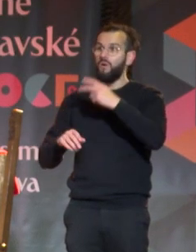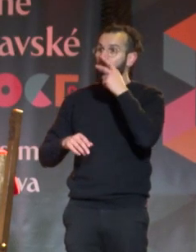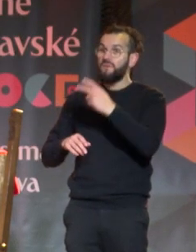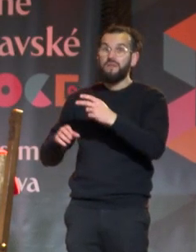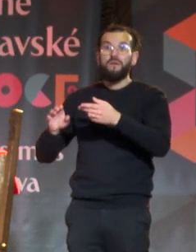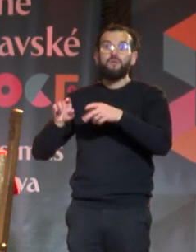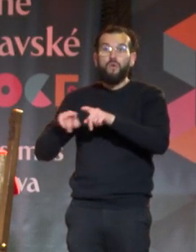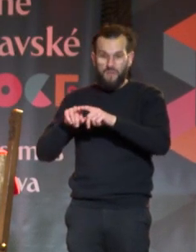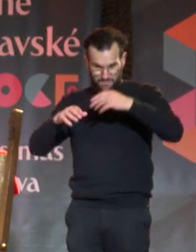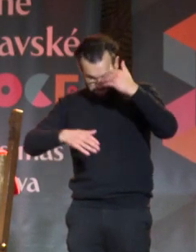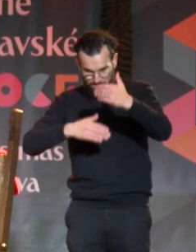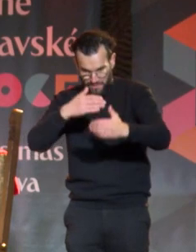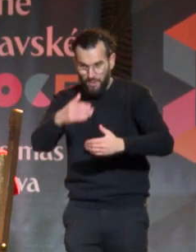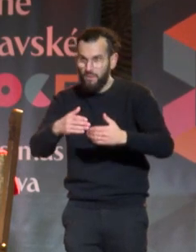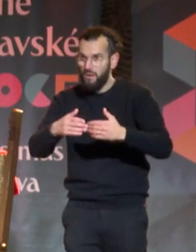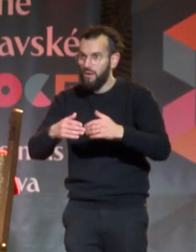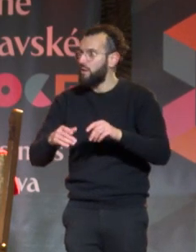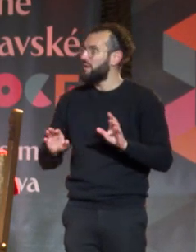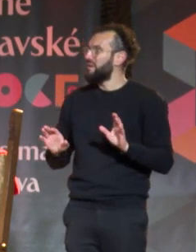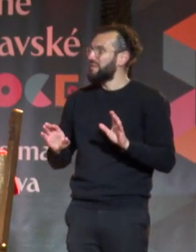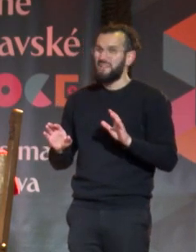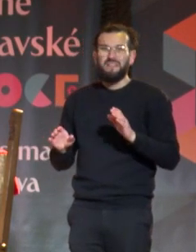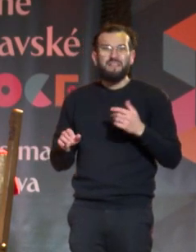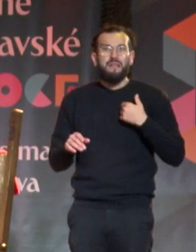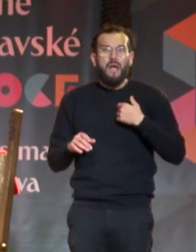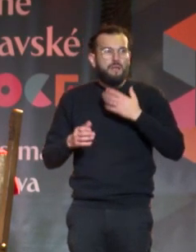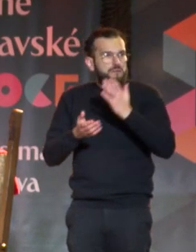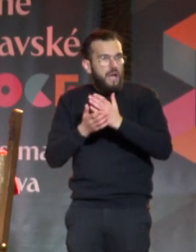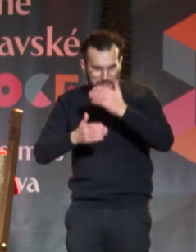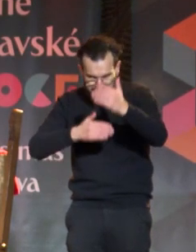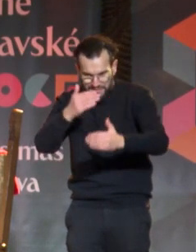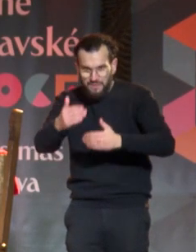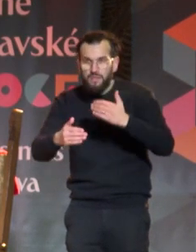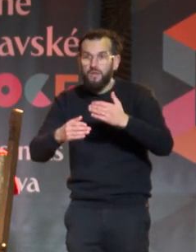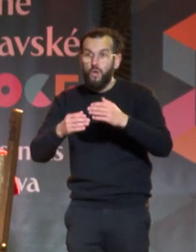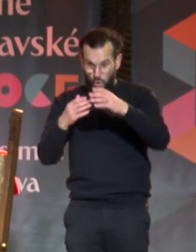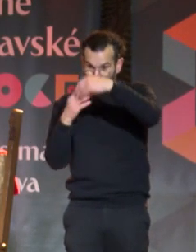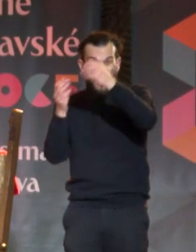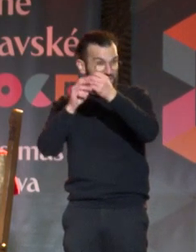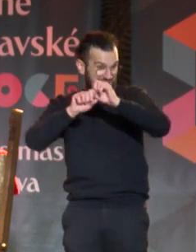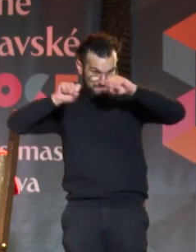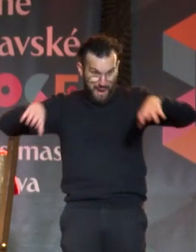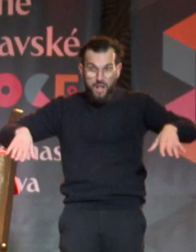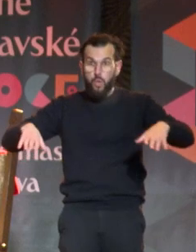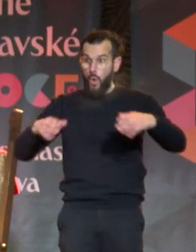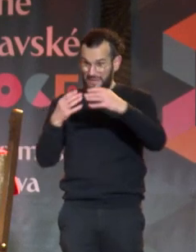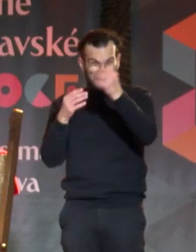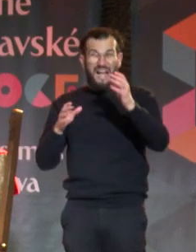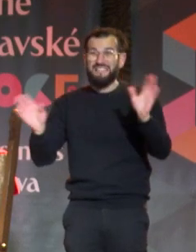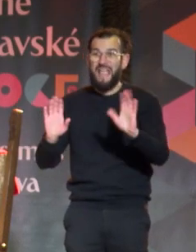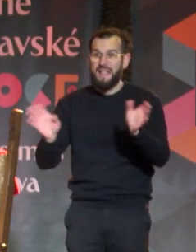detské nohy. Počujem ich, ale som stále rýchlejší. V tom víre strácam rukavice, najprv jednu, potom druhú.